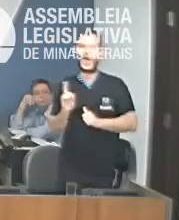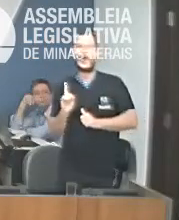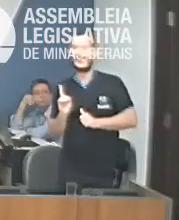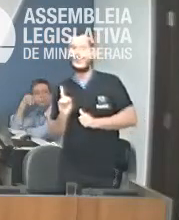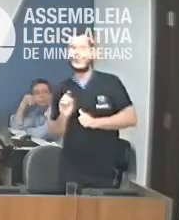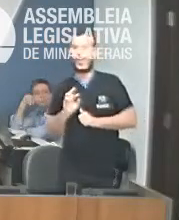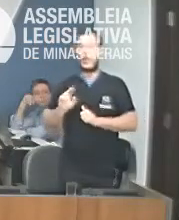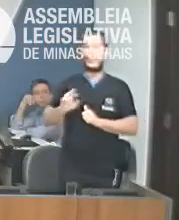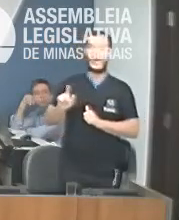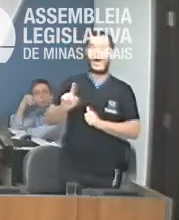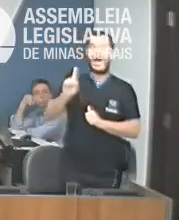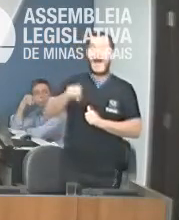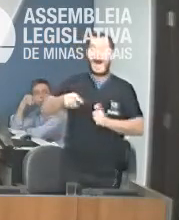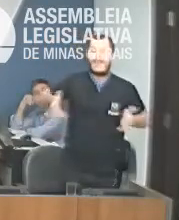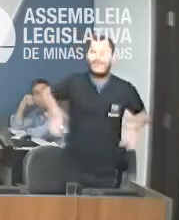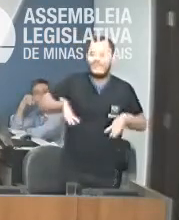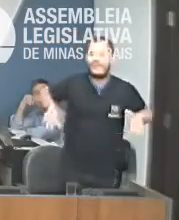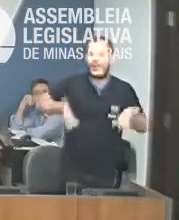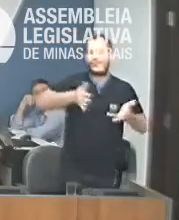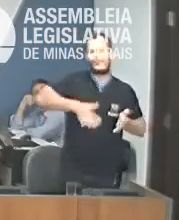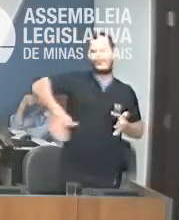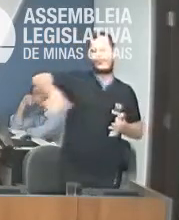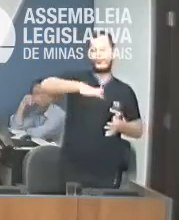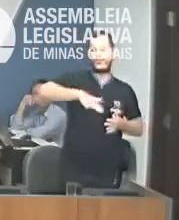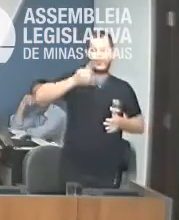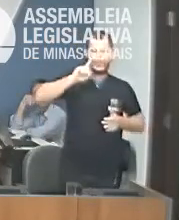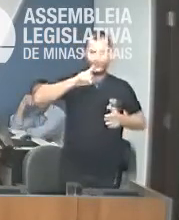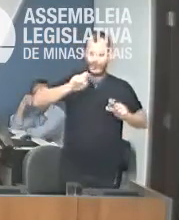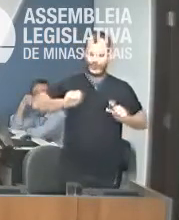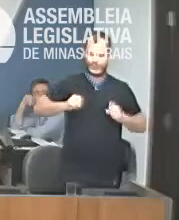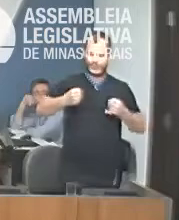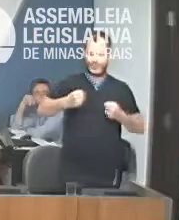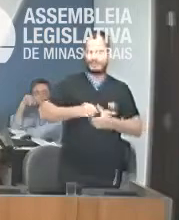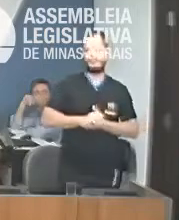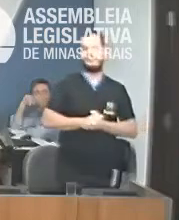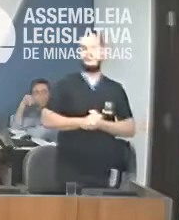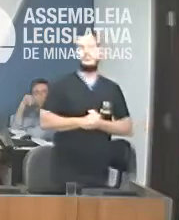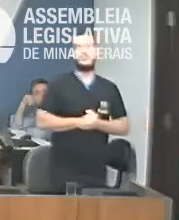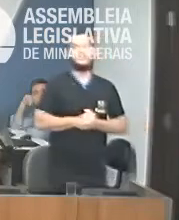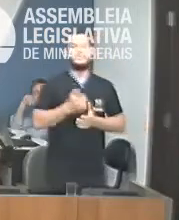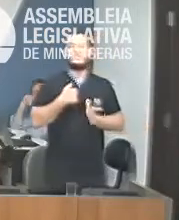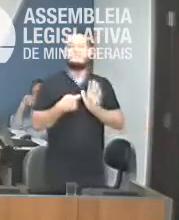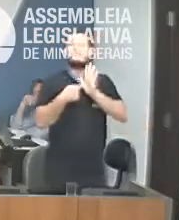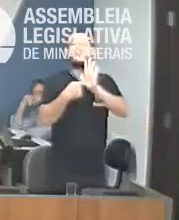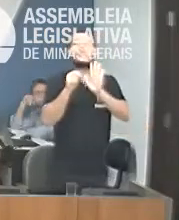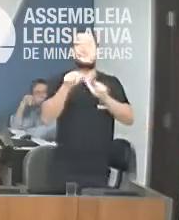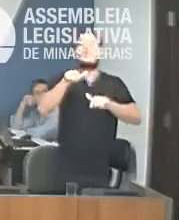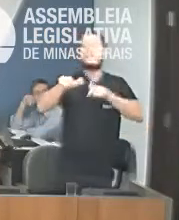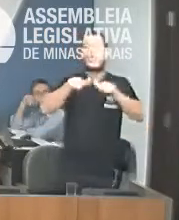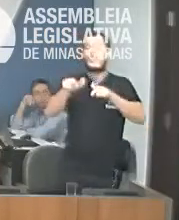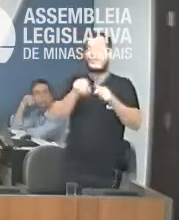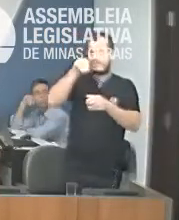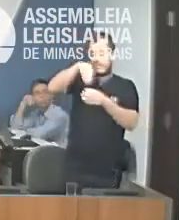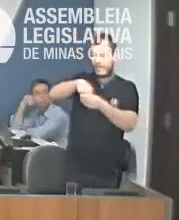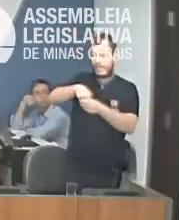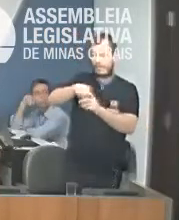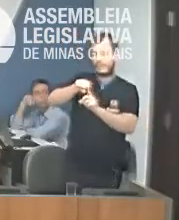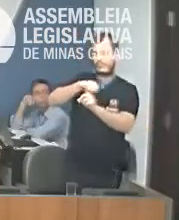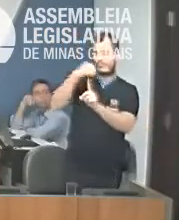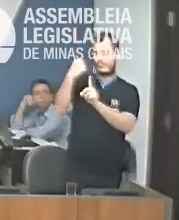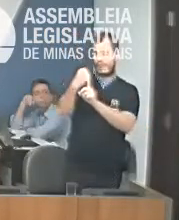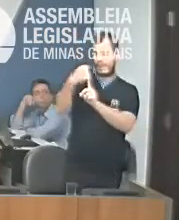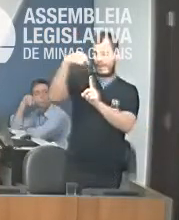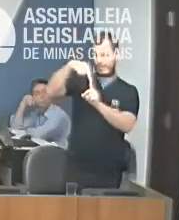também não temos um foco no esporte é a gente motiva os